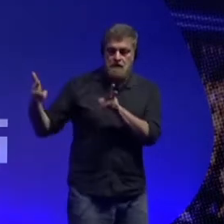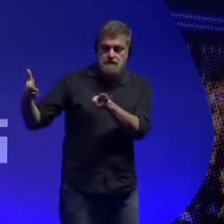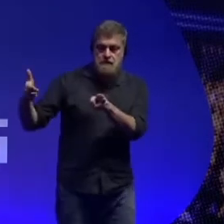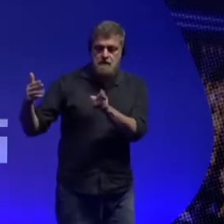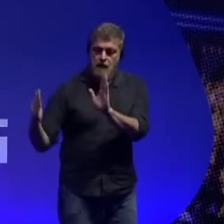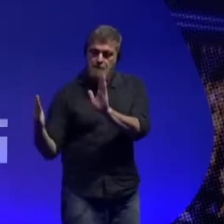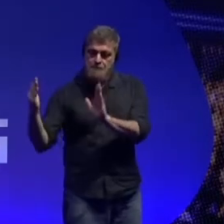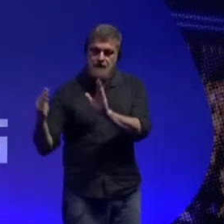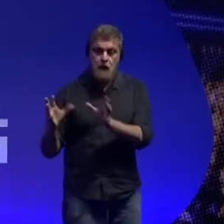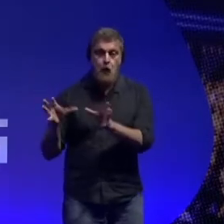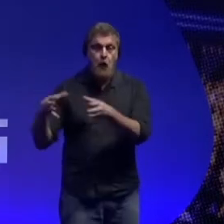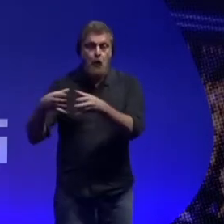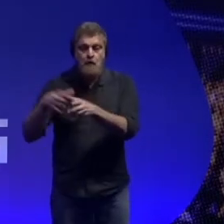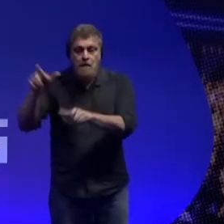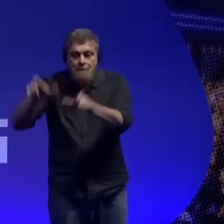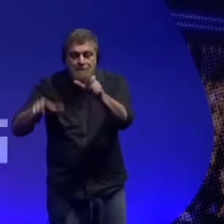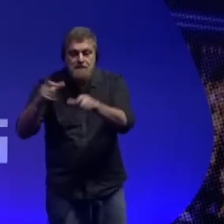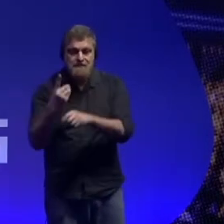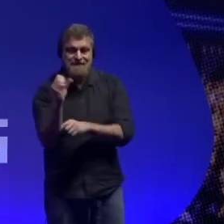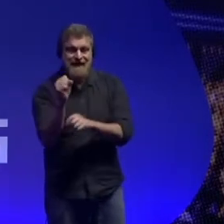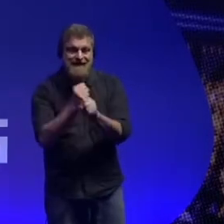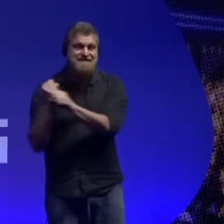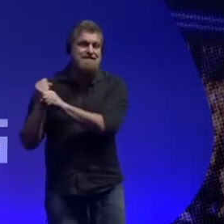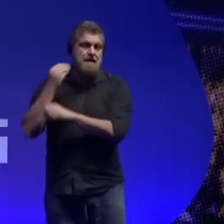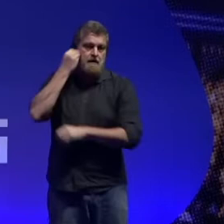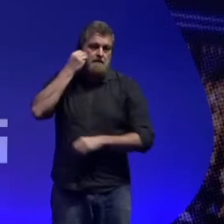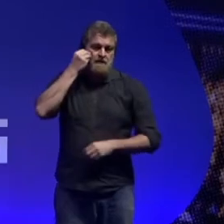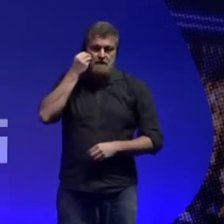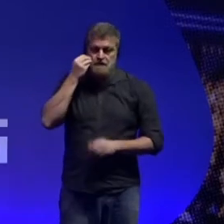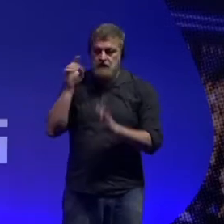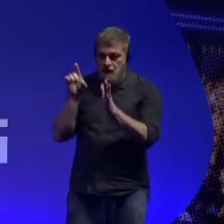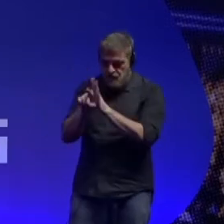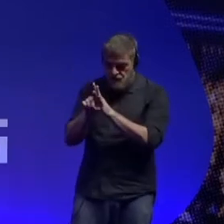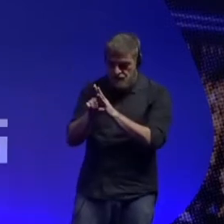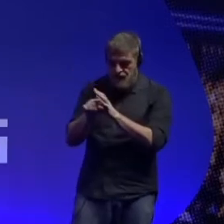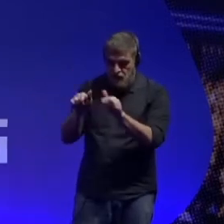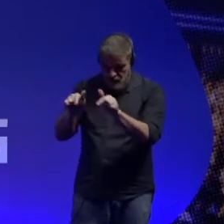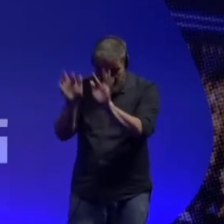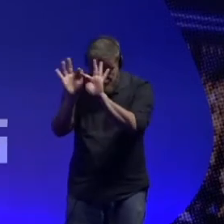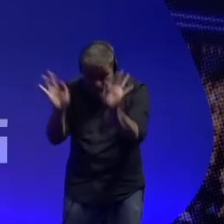experiência. E eu fiz a seguinte pergunta: você é feliz no seu trabalho?